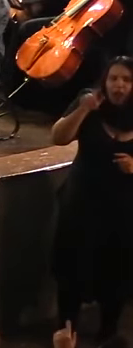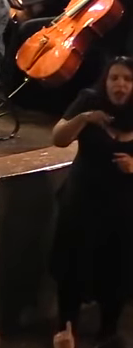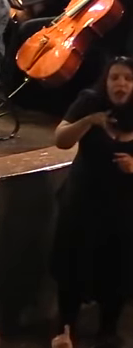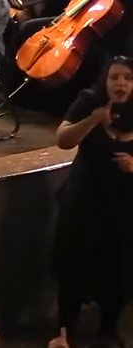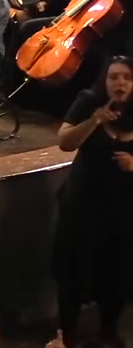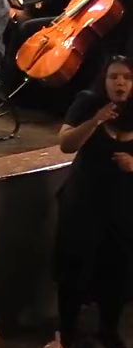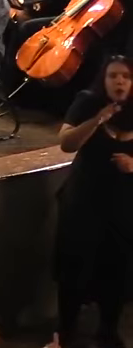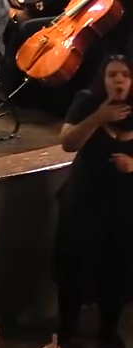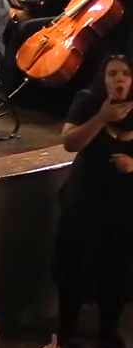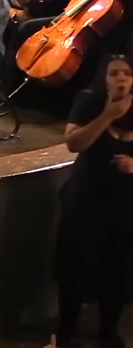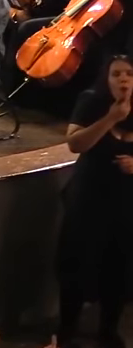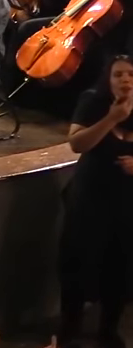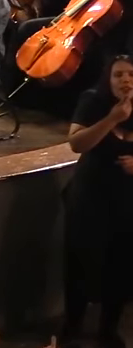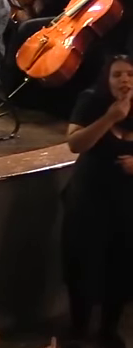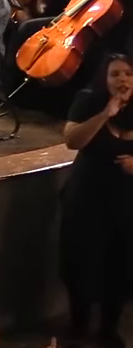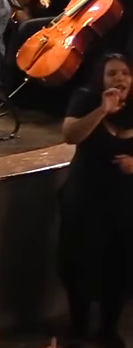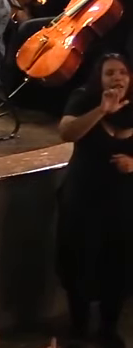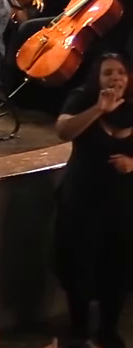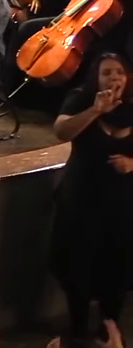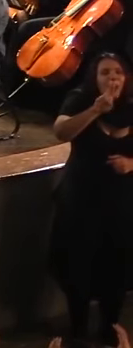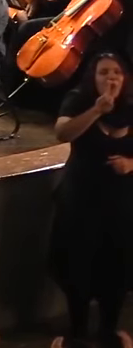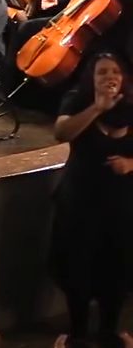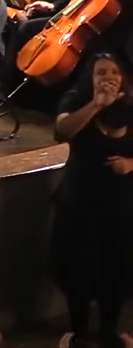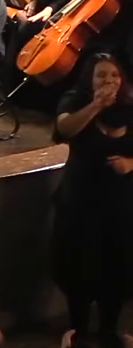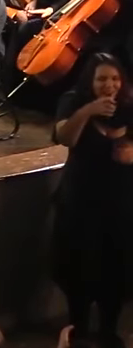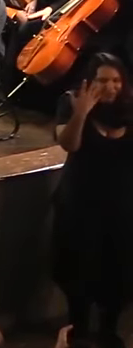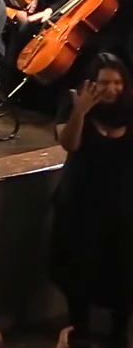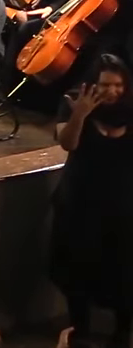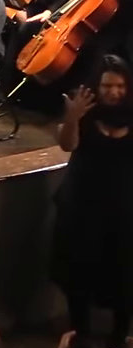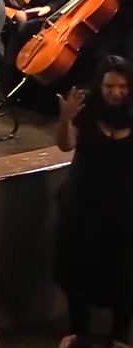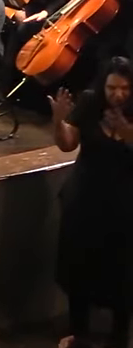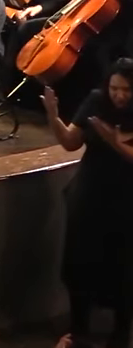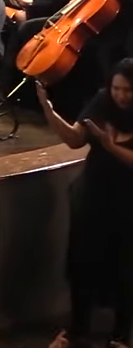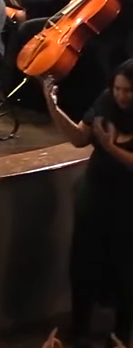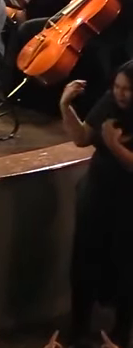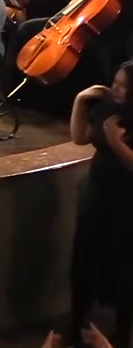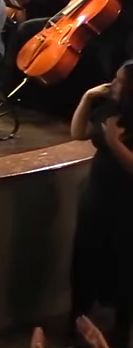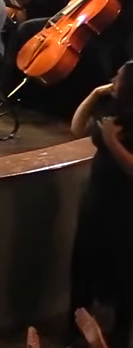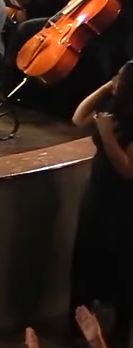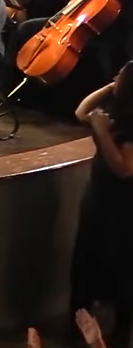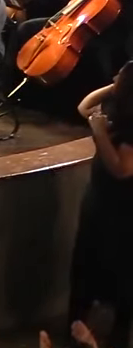ali é o Elvis. Vocês pedem uma salva de palmas para o Elvis.